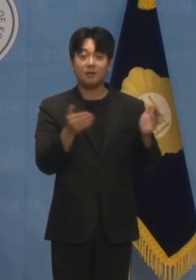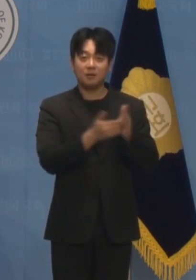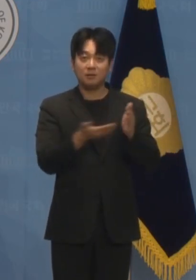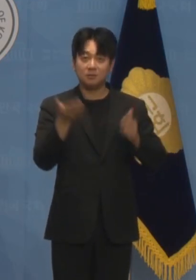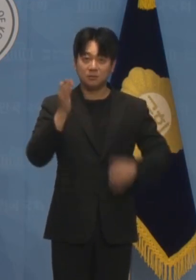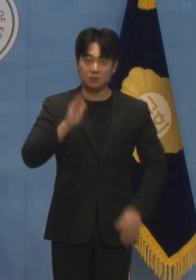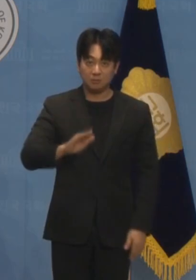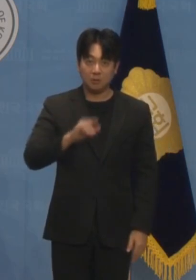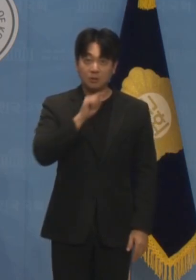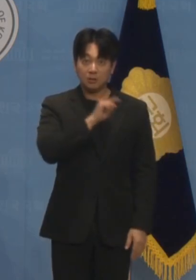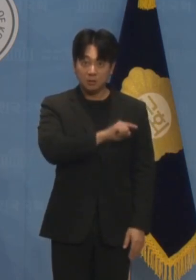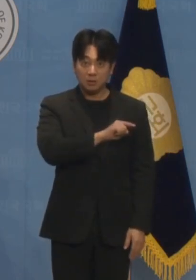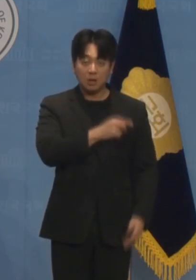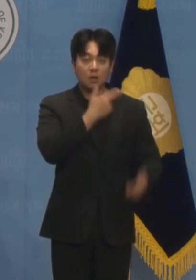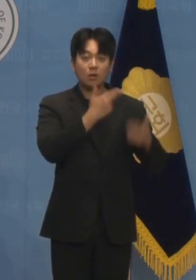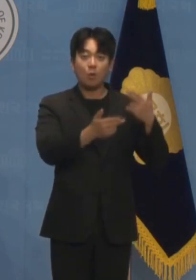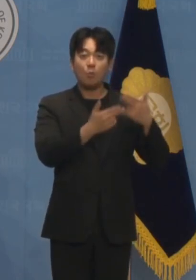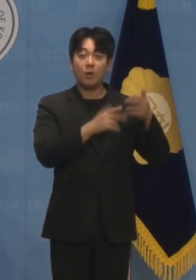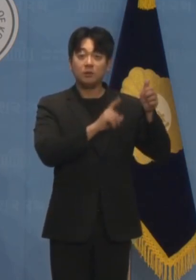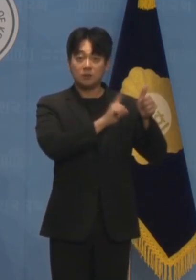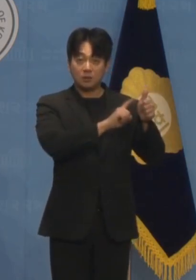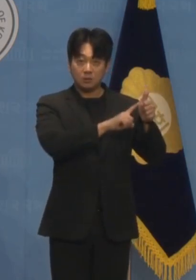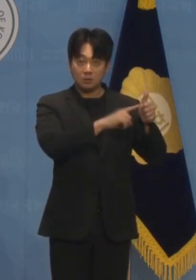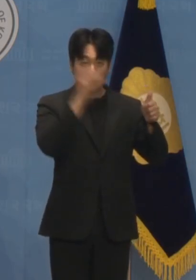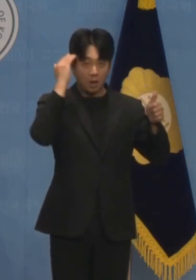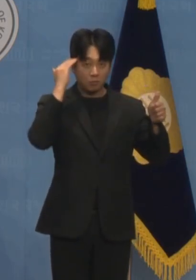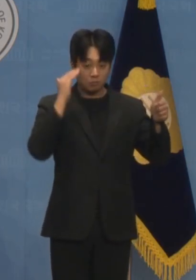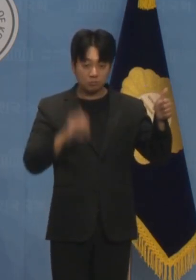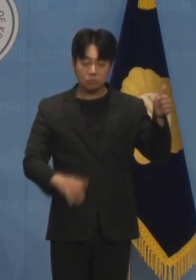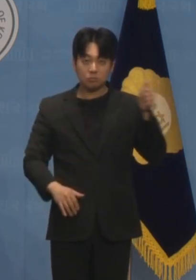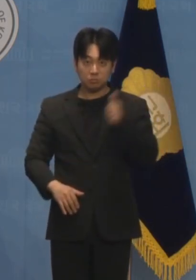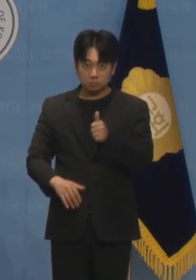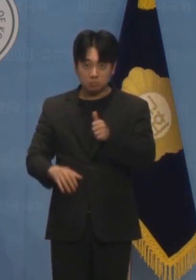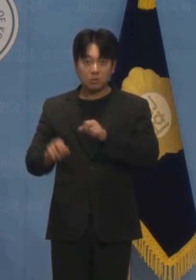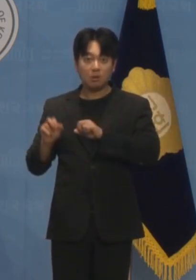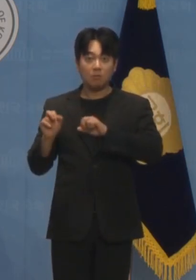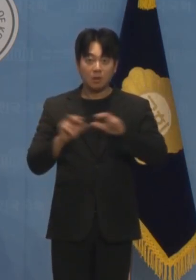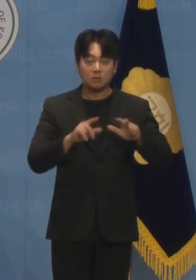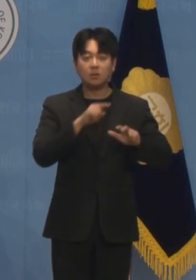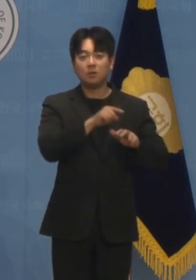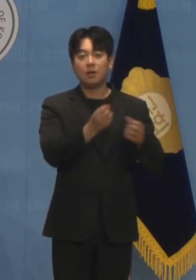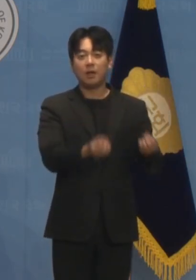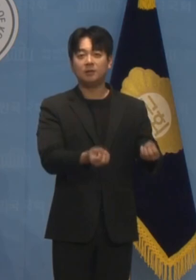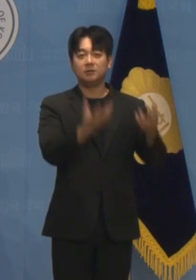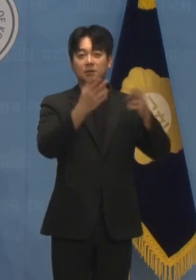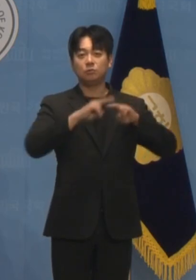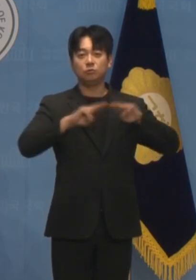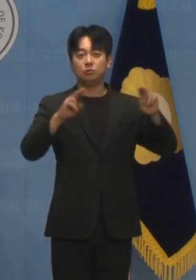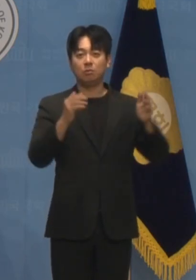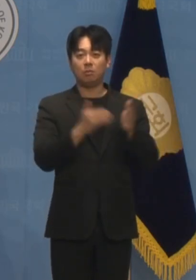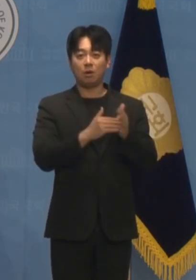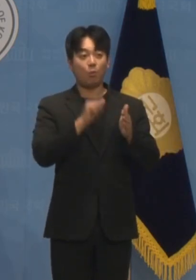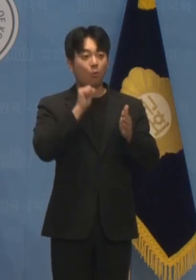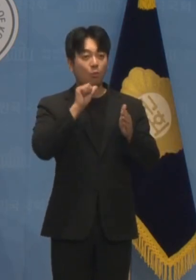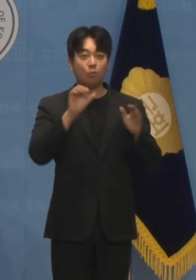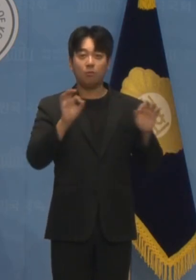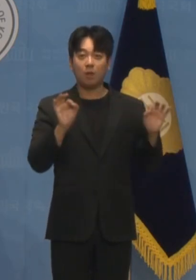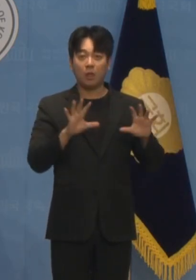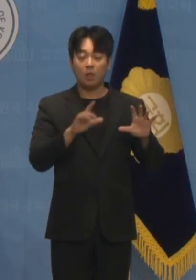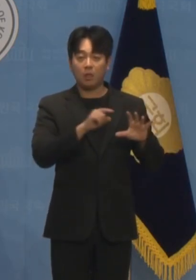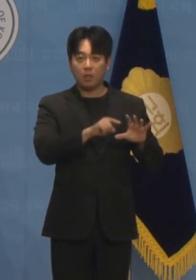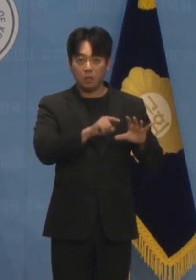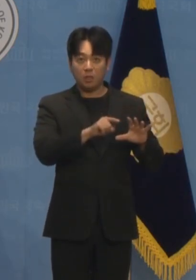회장은 인천공항 도착 후에 돌연 해단식을 취소하고 간단한 인사 후 5분 만에 선수단을